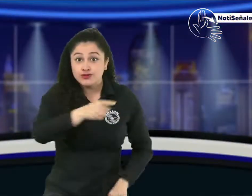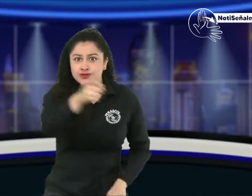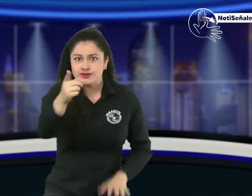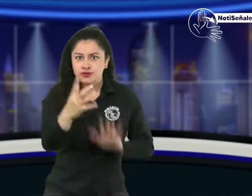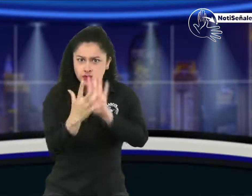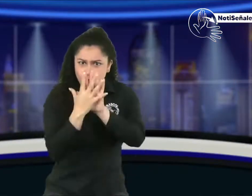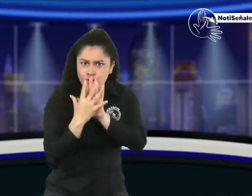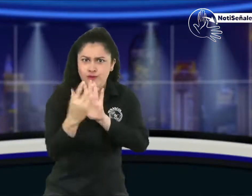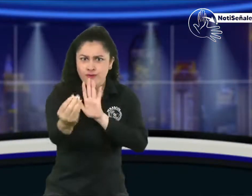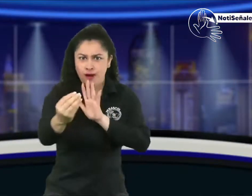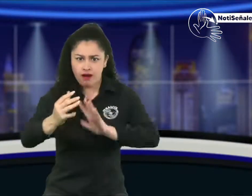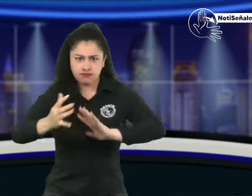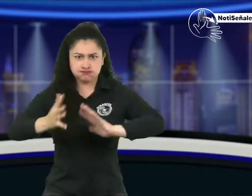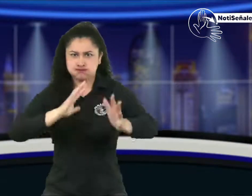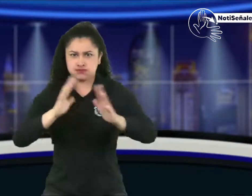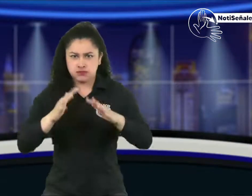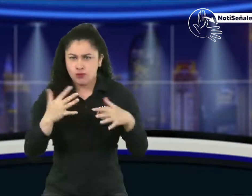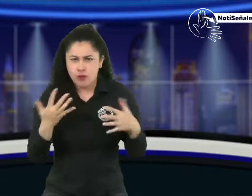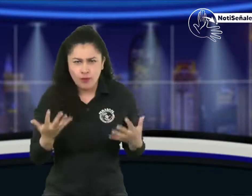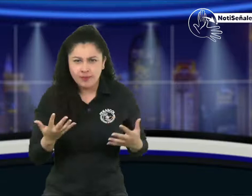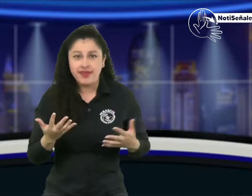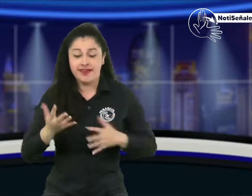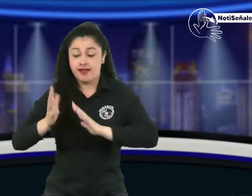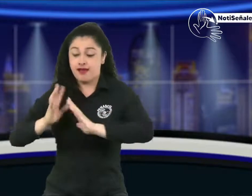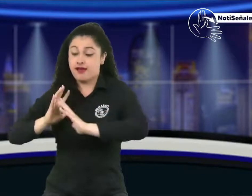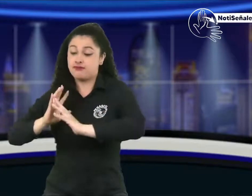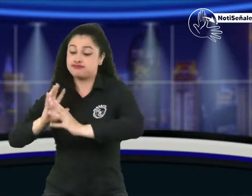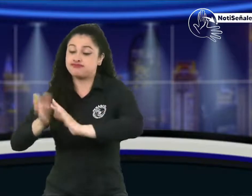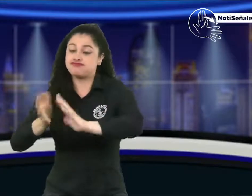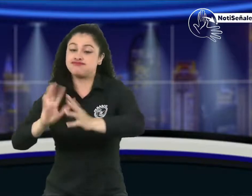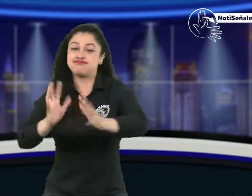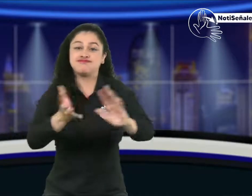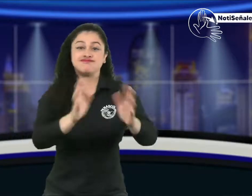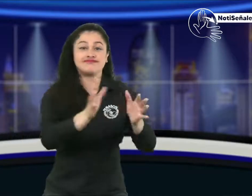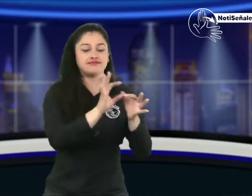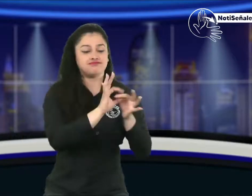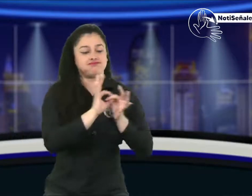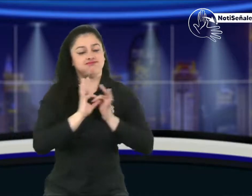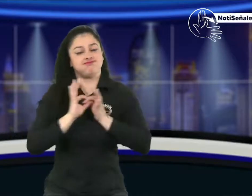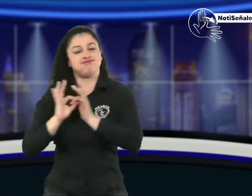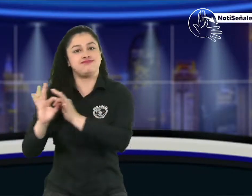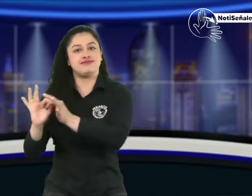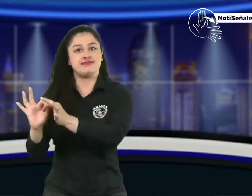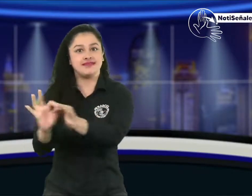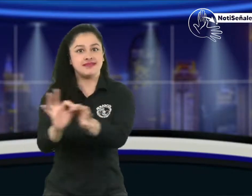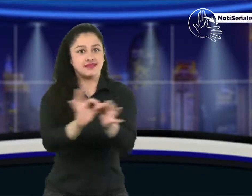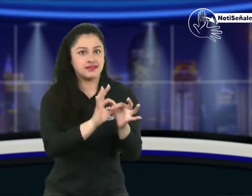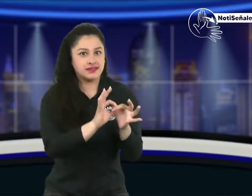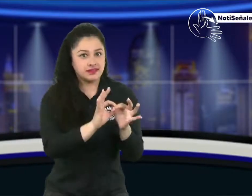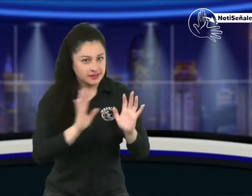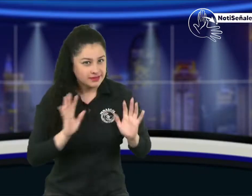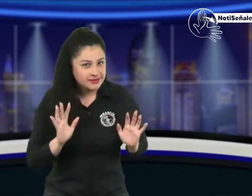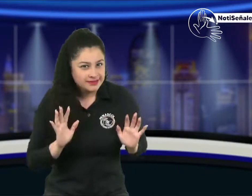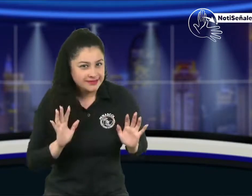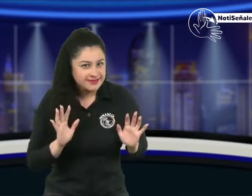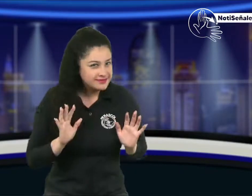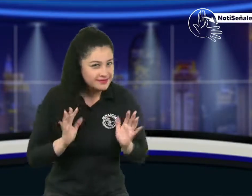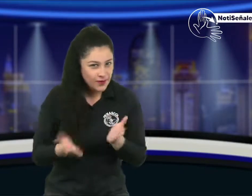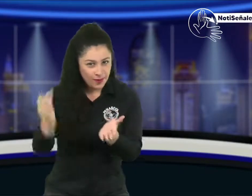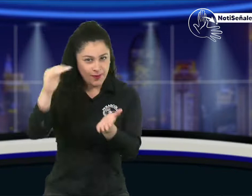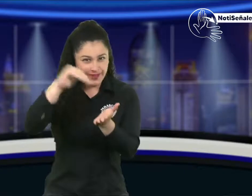esta frase super es muy muy importante y ojalá pues todos la puedan repetir esta es la frase la lengua de señas